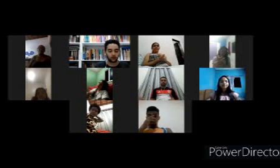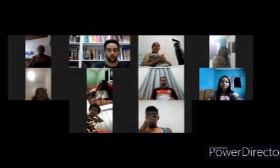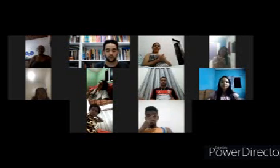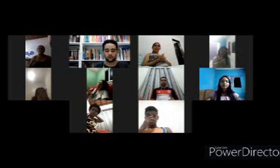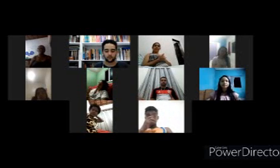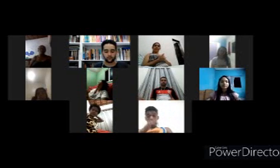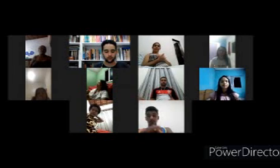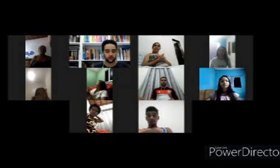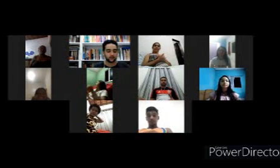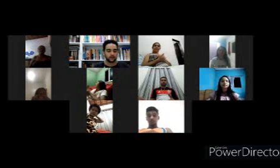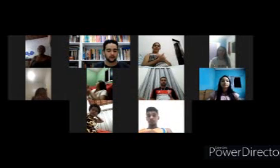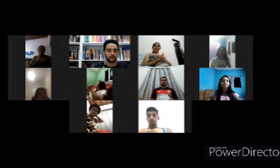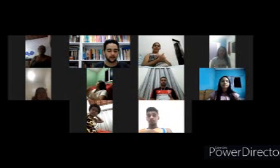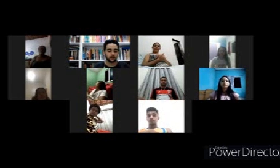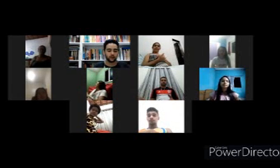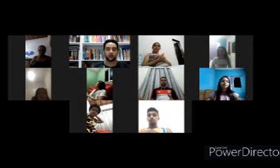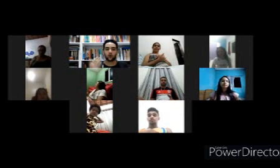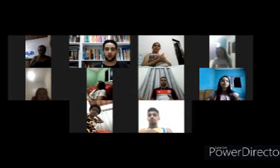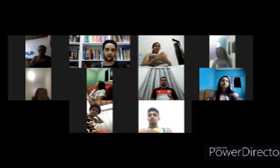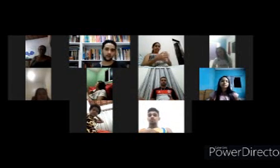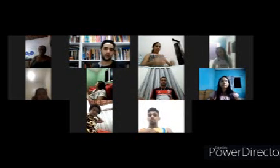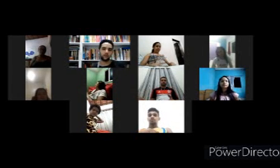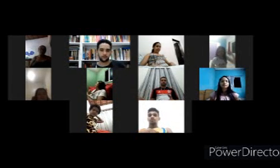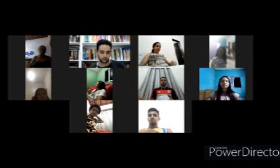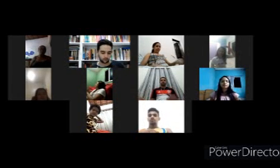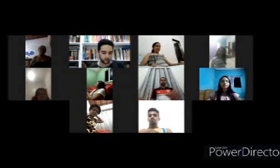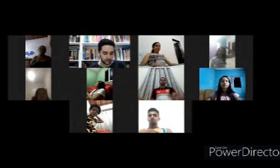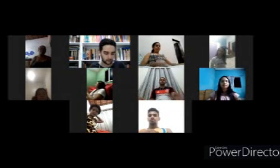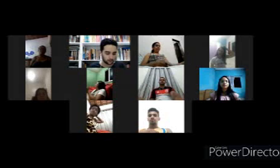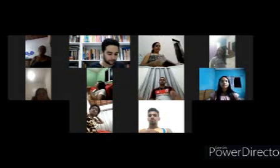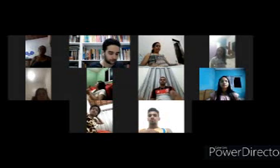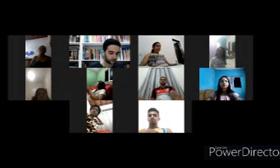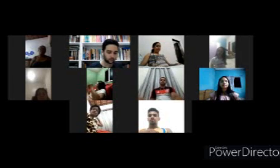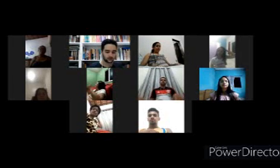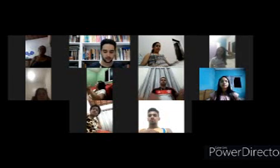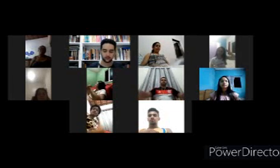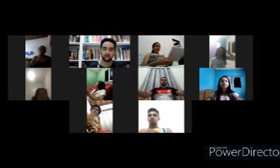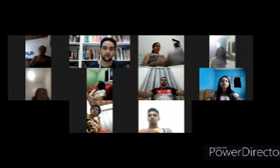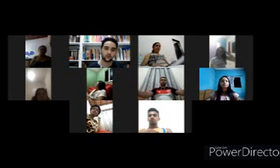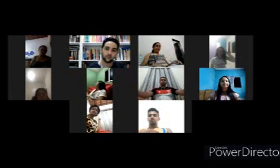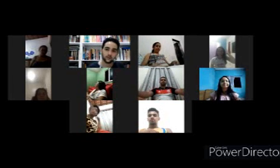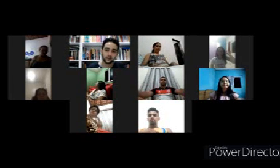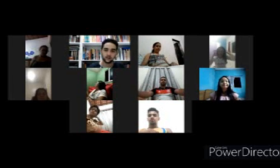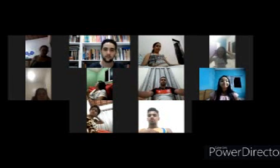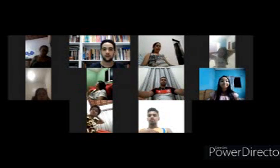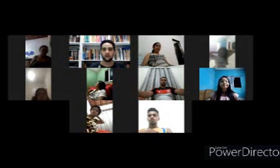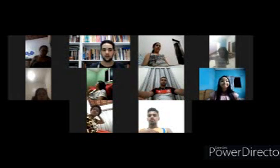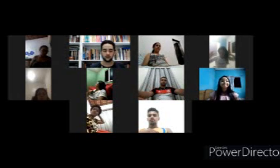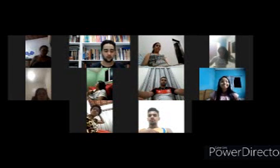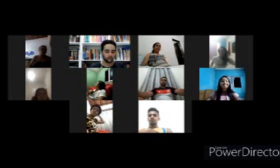Agora vamos para os sinais de escola, que a gente também viu na última aula. Eu vou fazer a primeira vez com vocês e a segunda vez